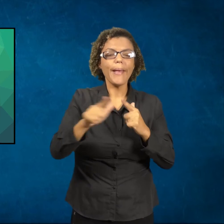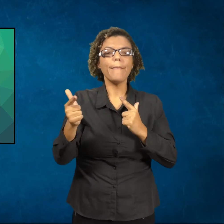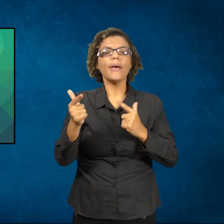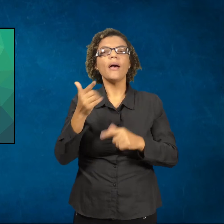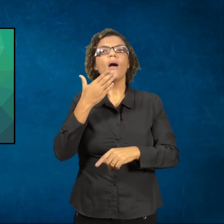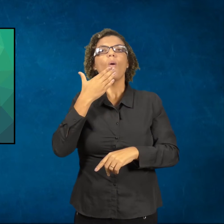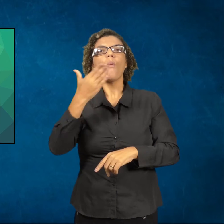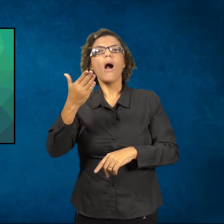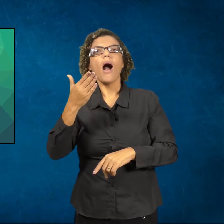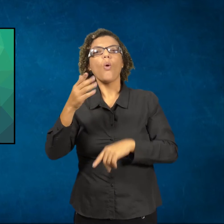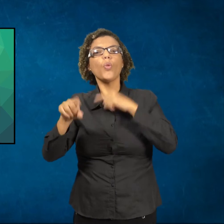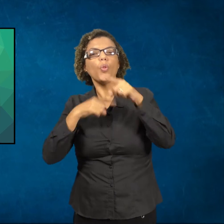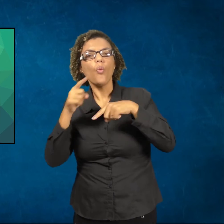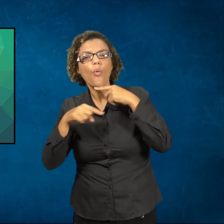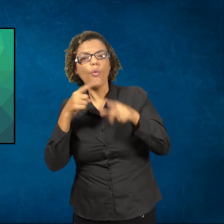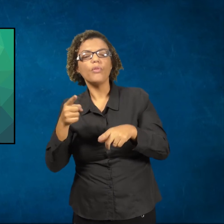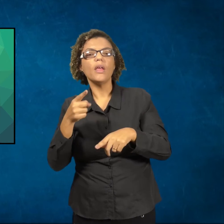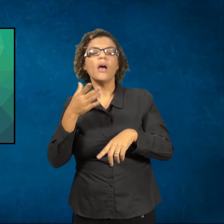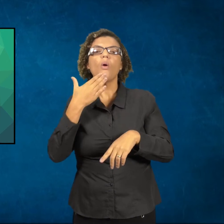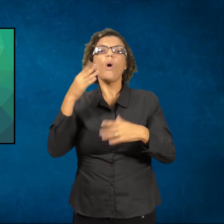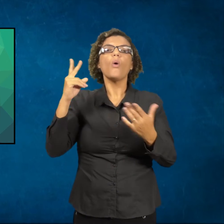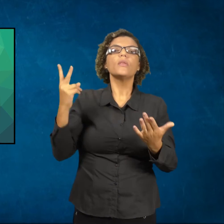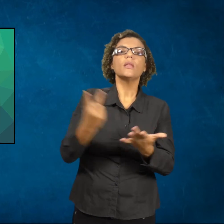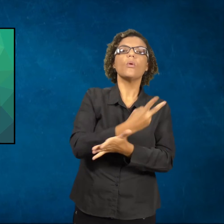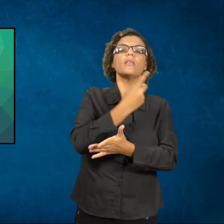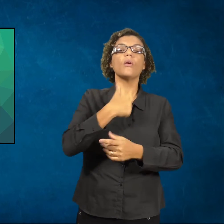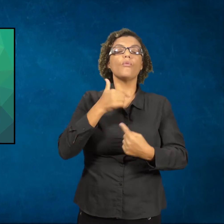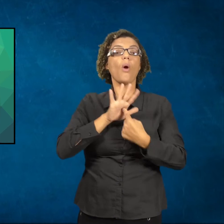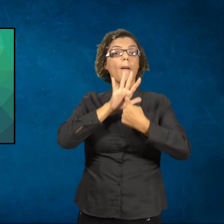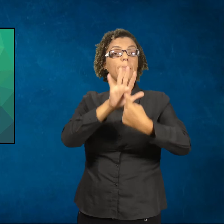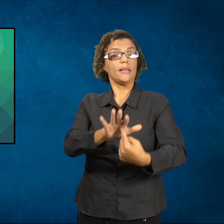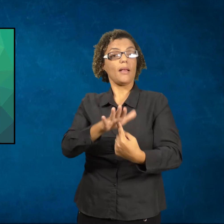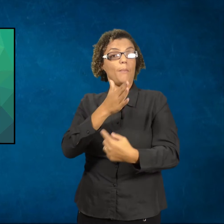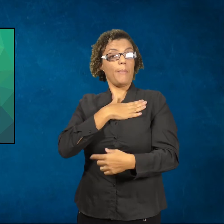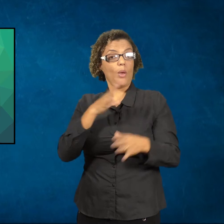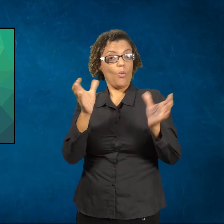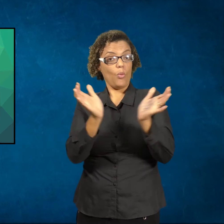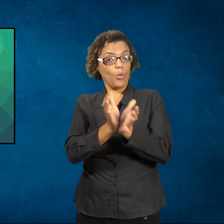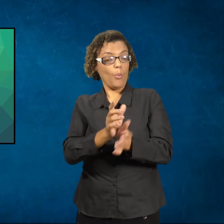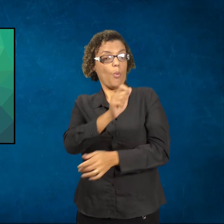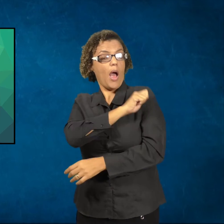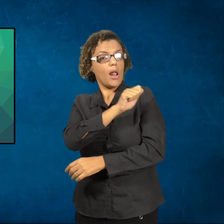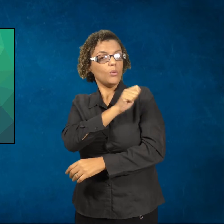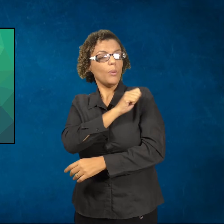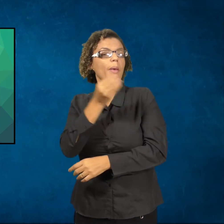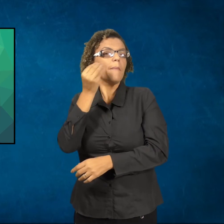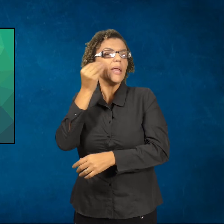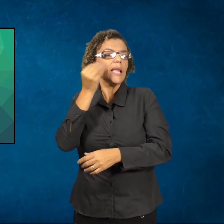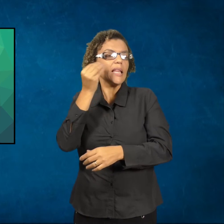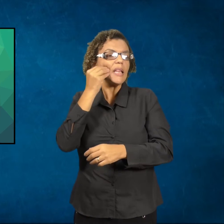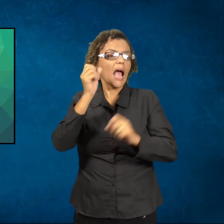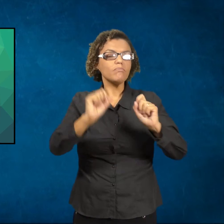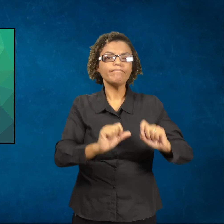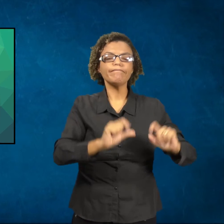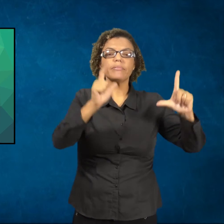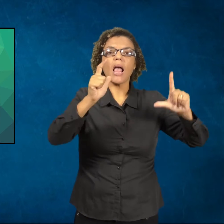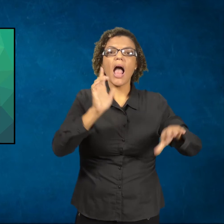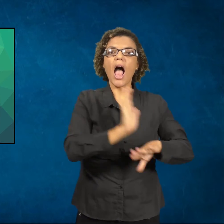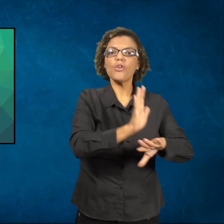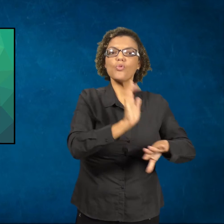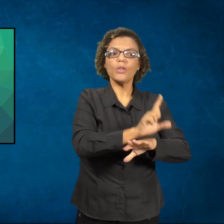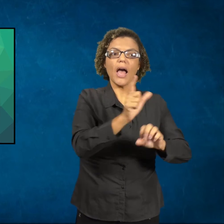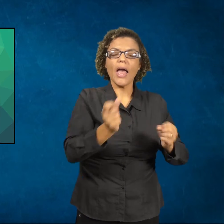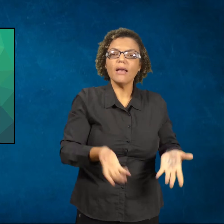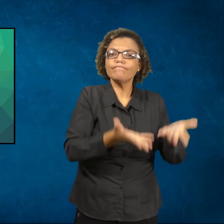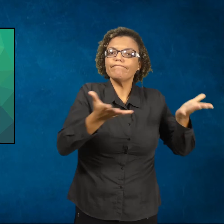são as questões que eu vou apresentar para os meus estudantes, no sentido de despertar neles o desenvolvimento dos esquemas. Ou